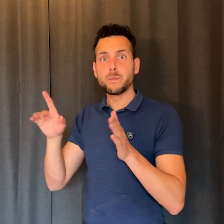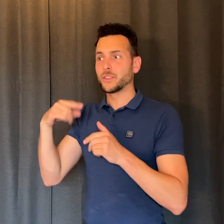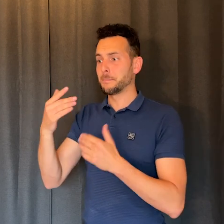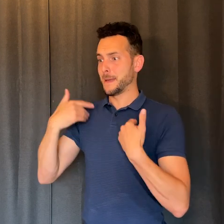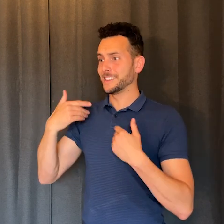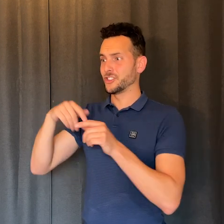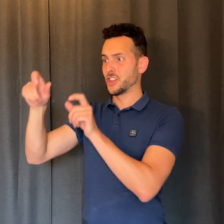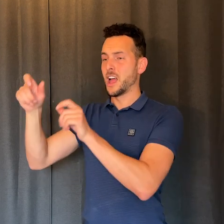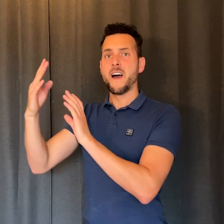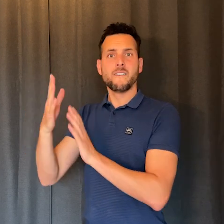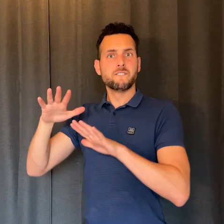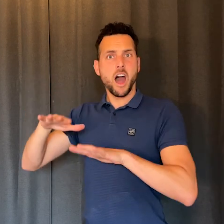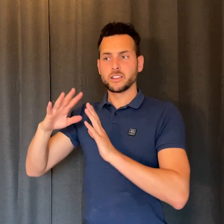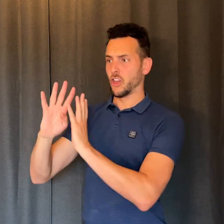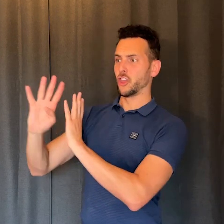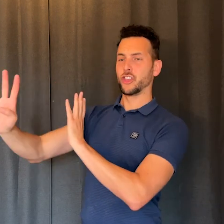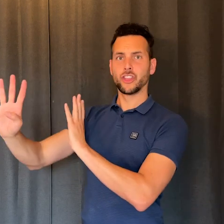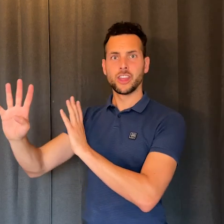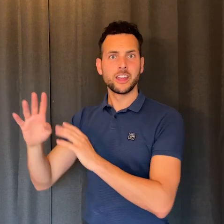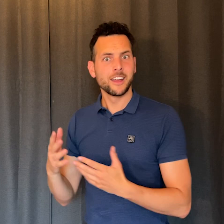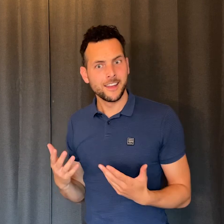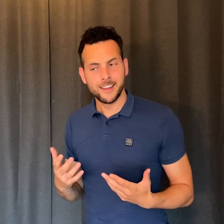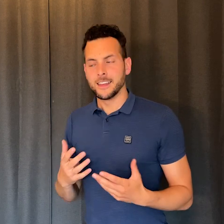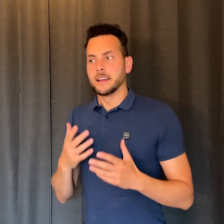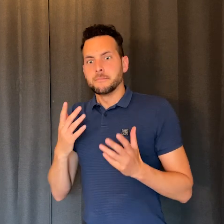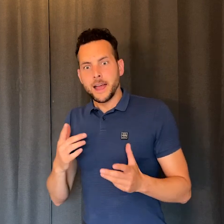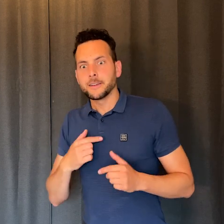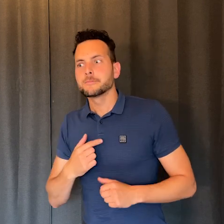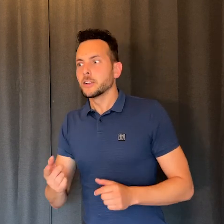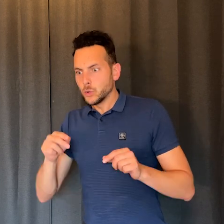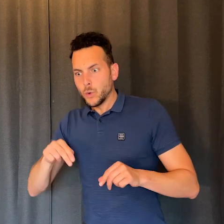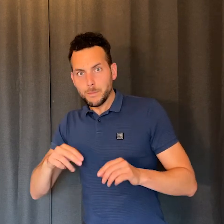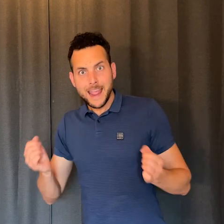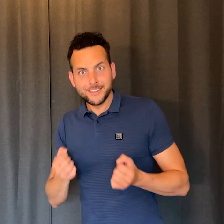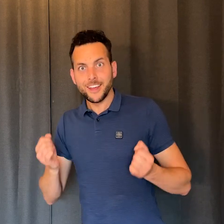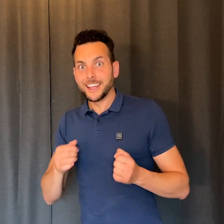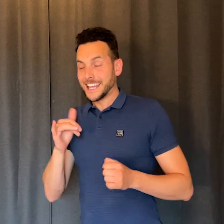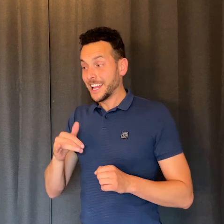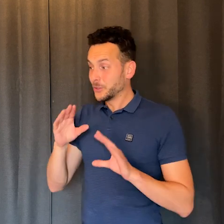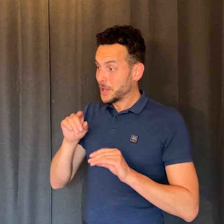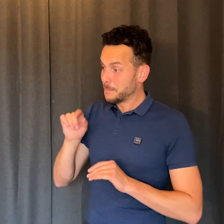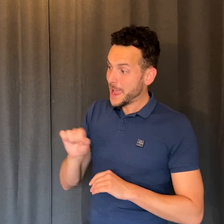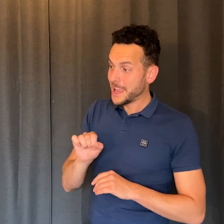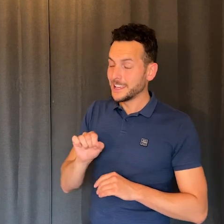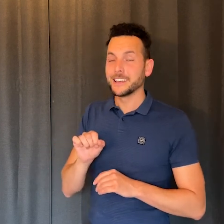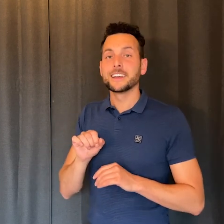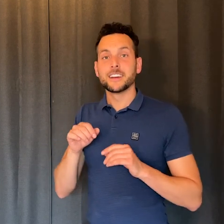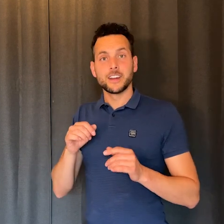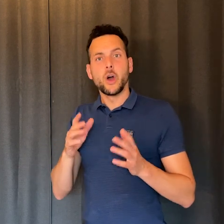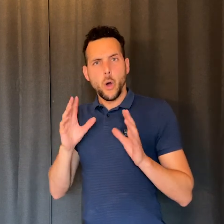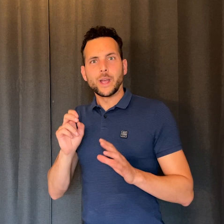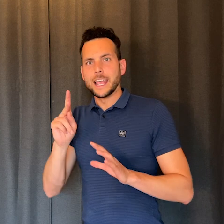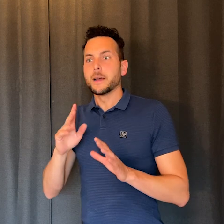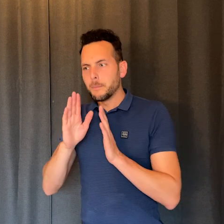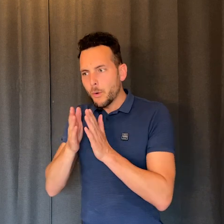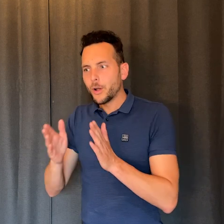wil jij me dan helpen met alle boeken, want er is zoveel werk, Sofie. Nou, vooruit dan maar. Ja. Kom. Oké. Okay. Ja. Doe je mee, bliep. Nou, de boeken liggen al klaar. Die moeten we er allemaal